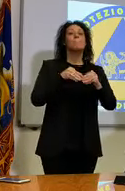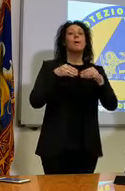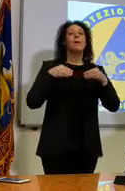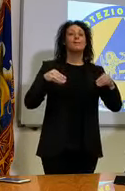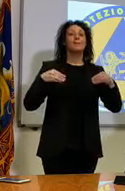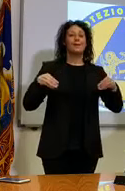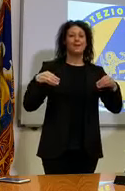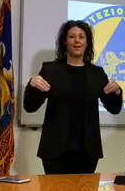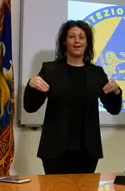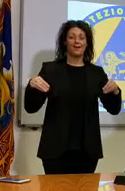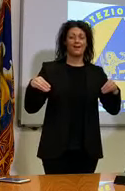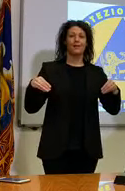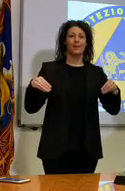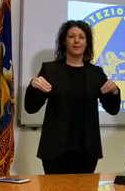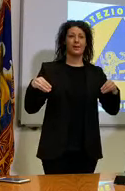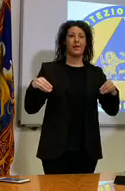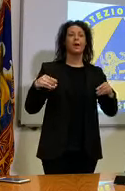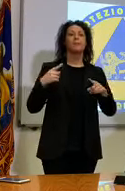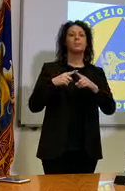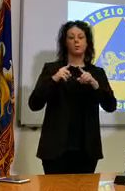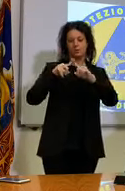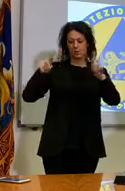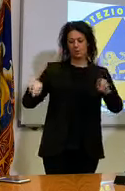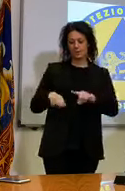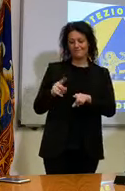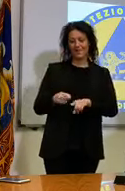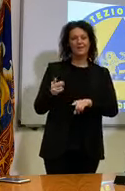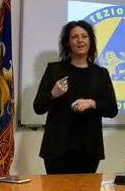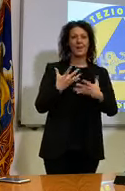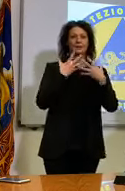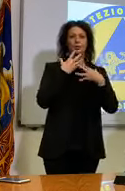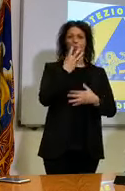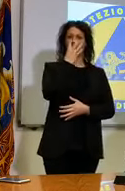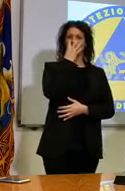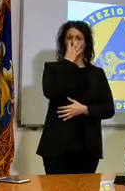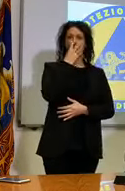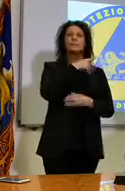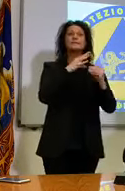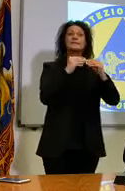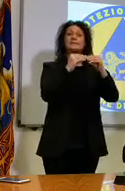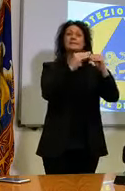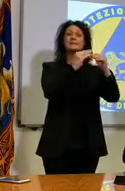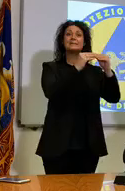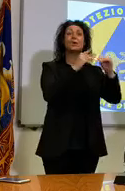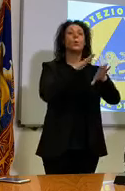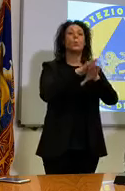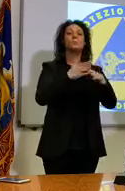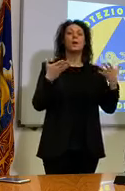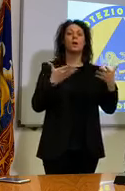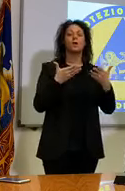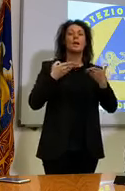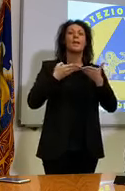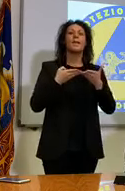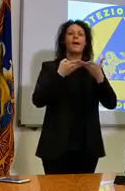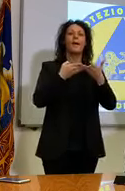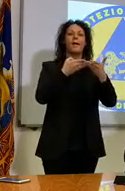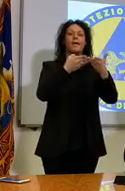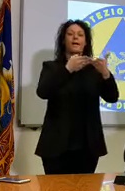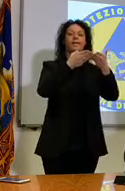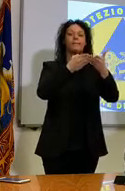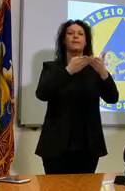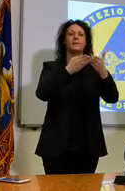materiale e dei ventilatori, delle terapie intensive che stanno allestendo addirittura con navi della Marina ormeggiate a